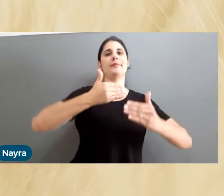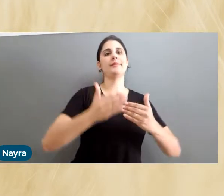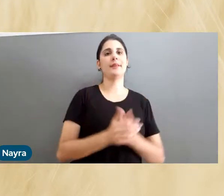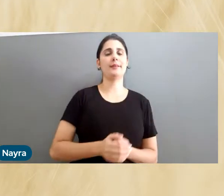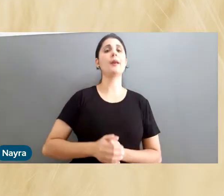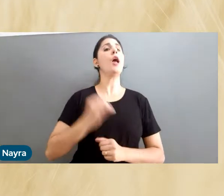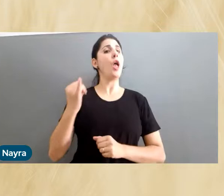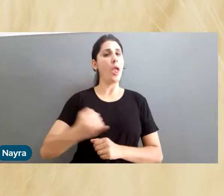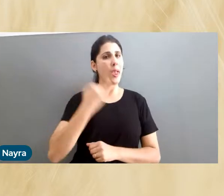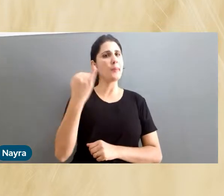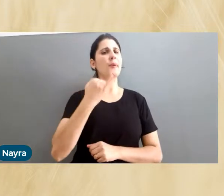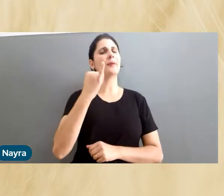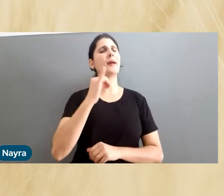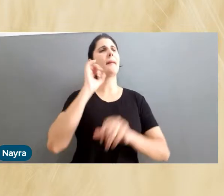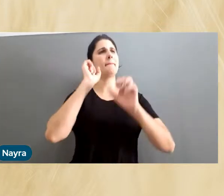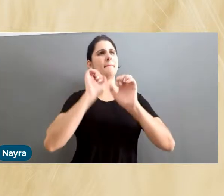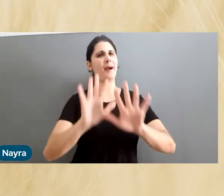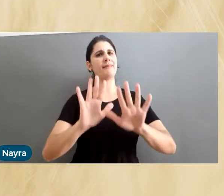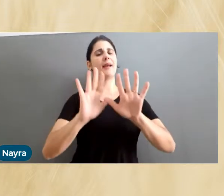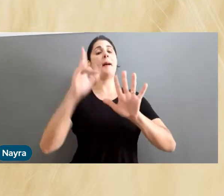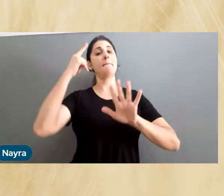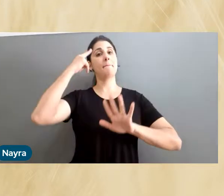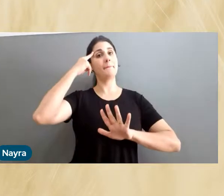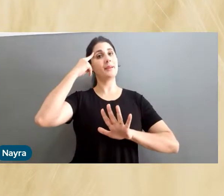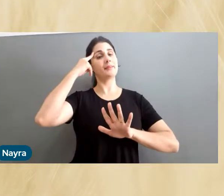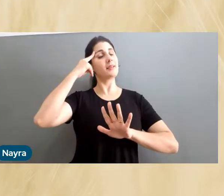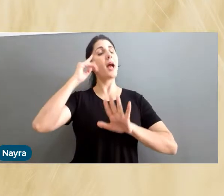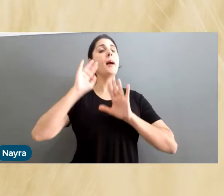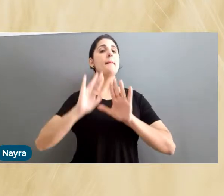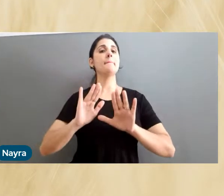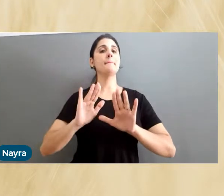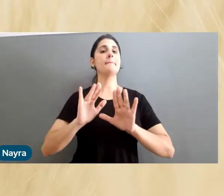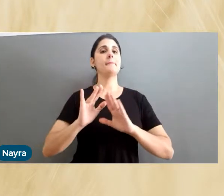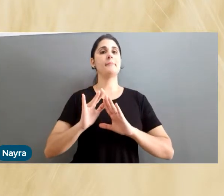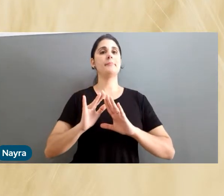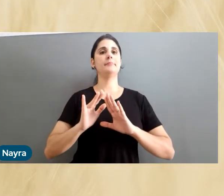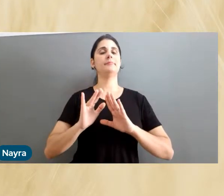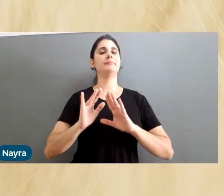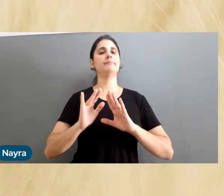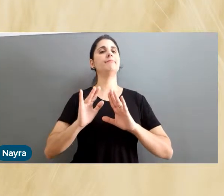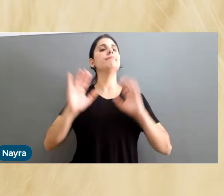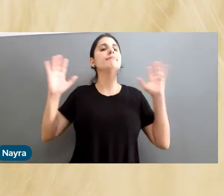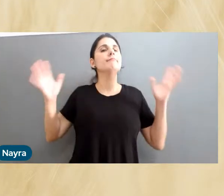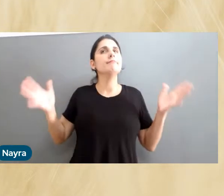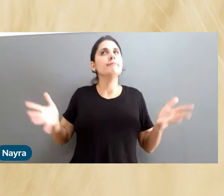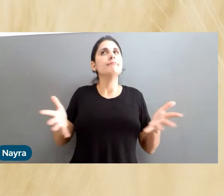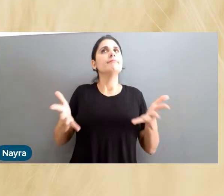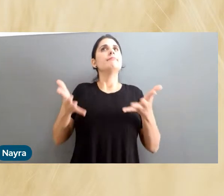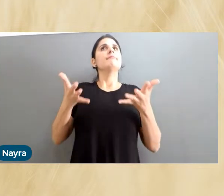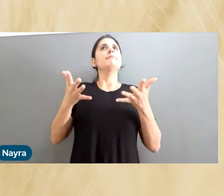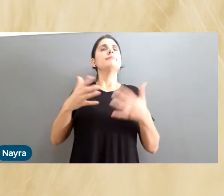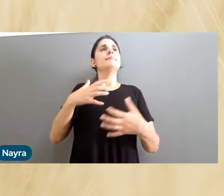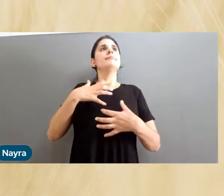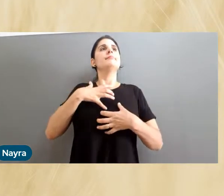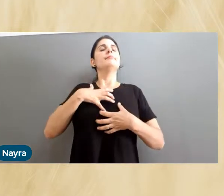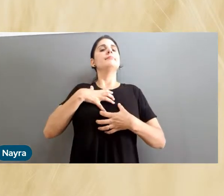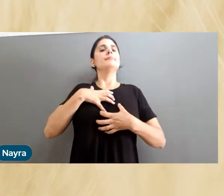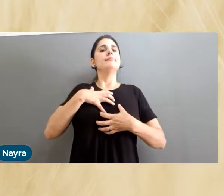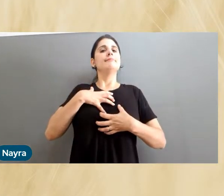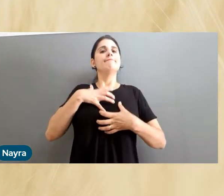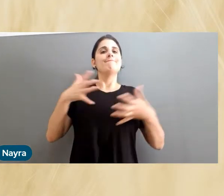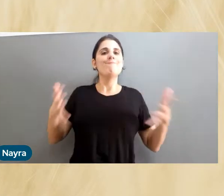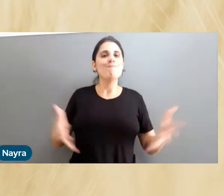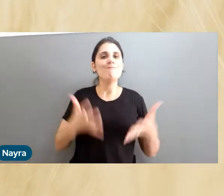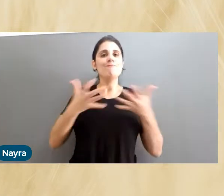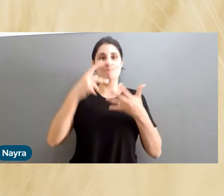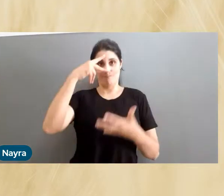que reflitamos, que tenhamos confiança, mas é o de despertarmos em nós, em começarmos a nossa